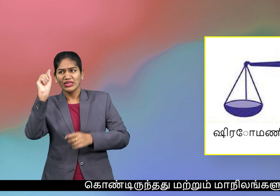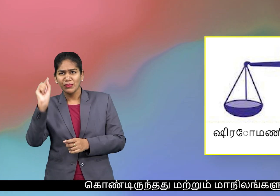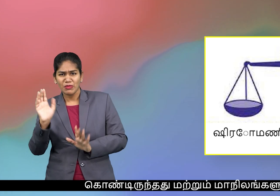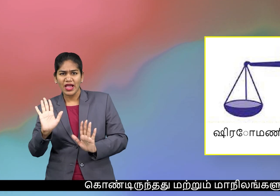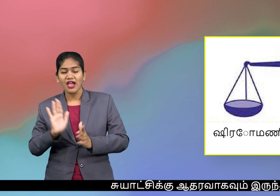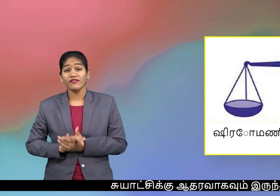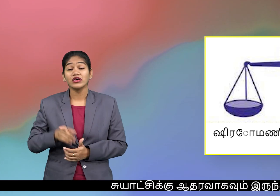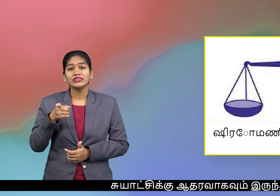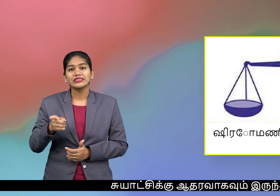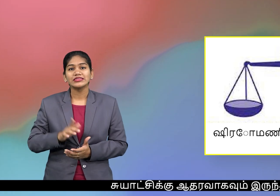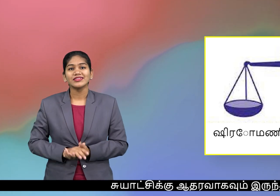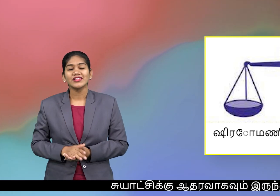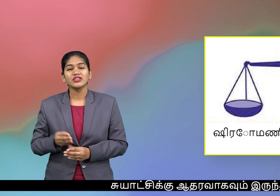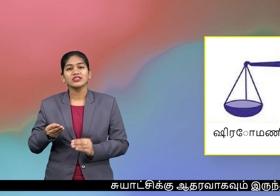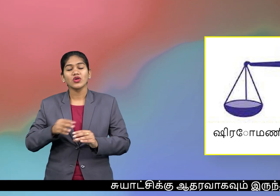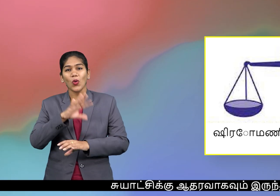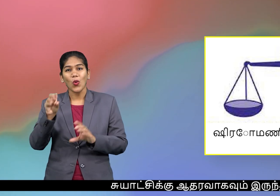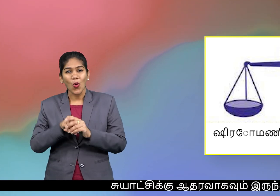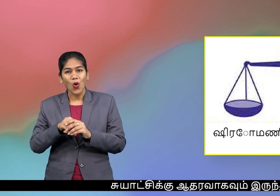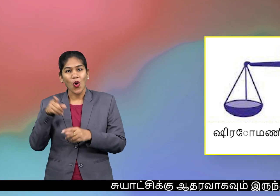அதிக சுயாட்சிக்கு ஆதரவாகவும் இருந்தது.